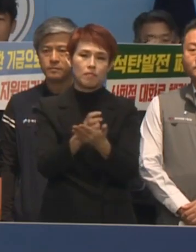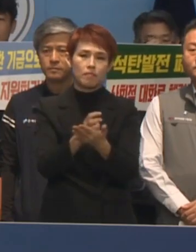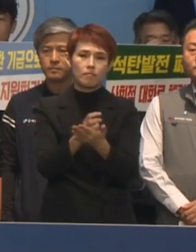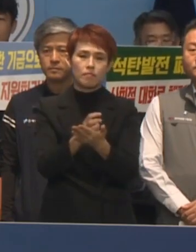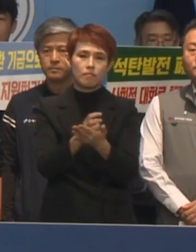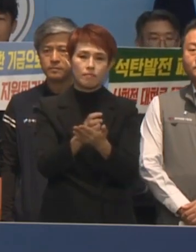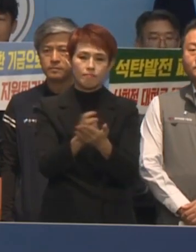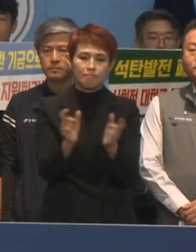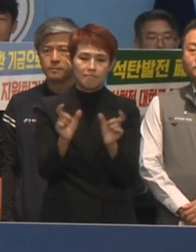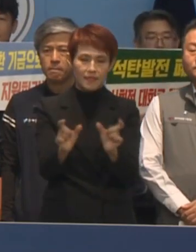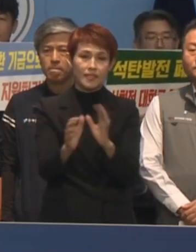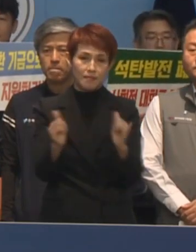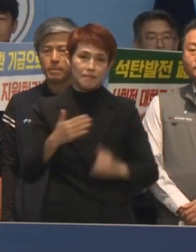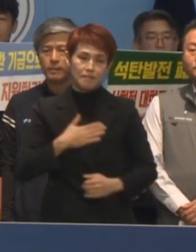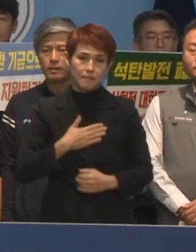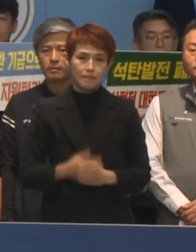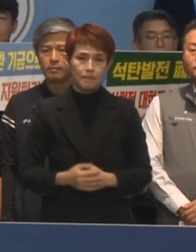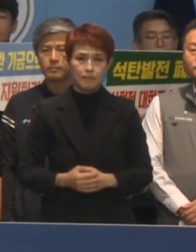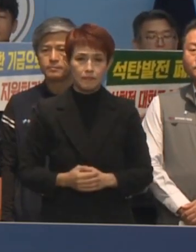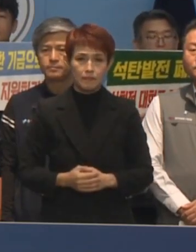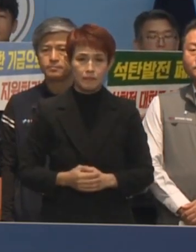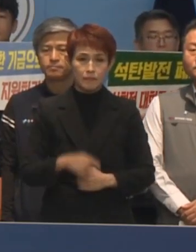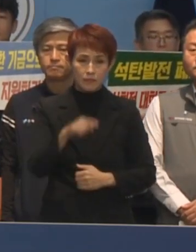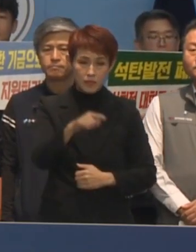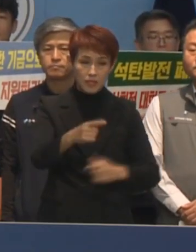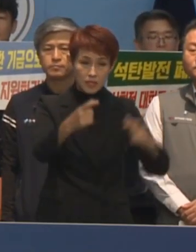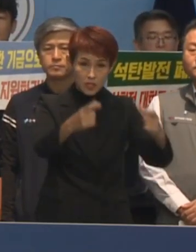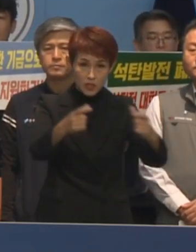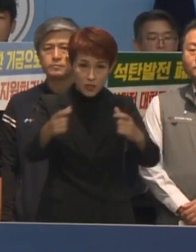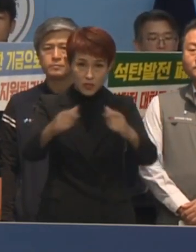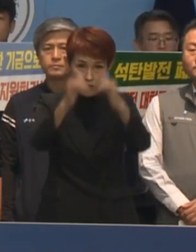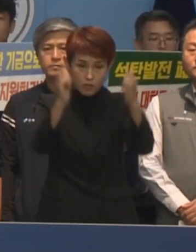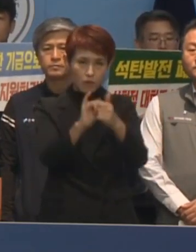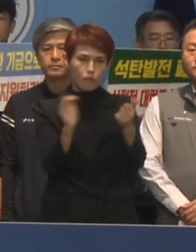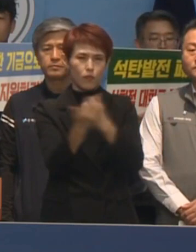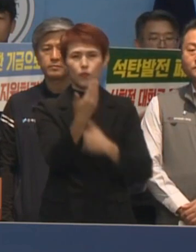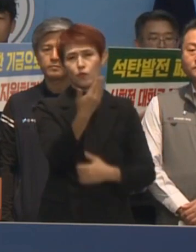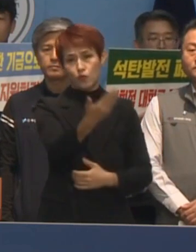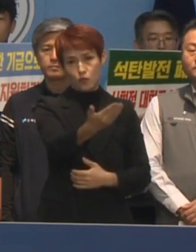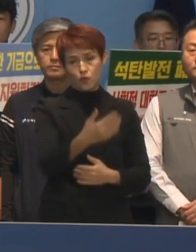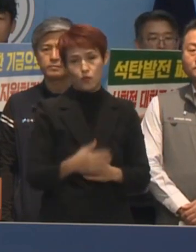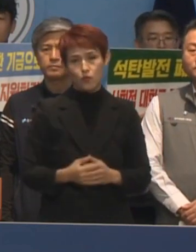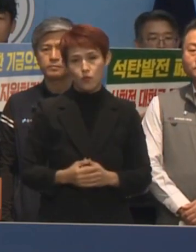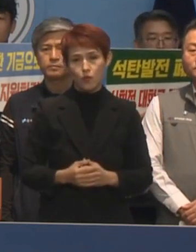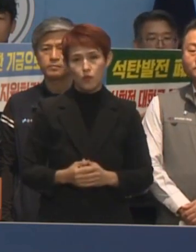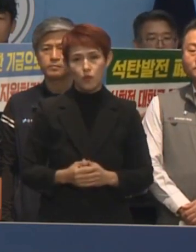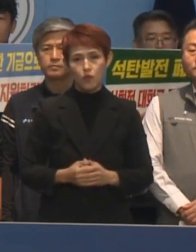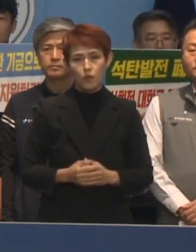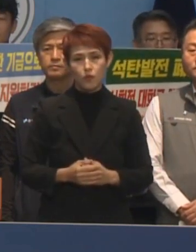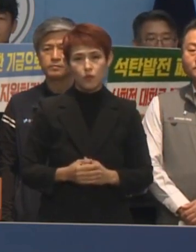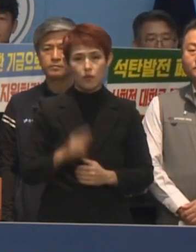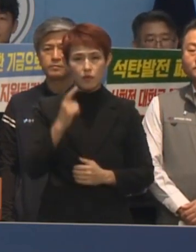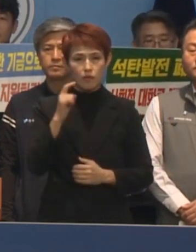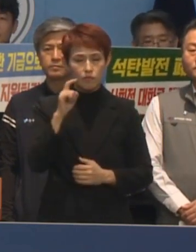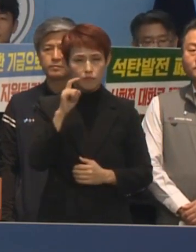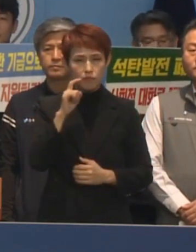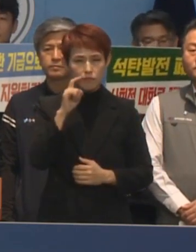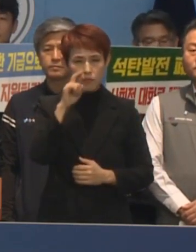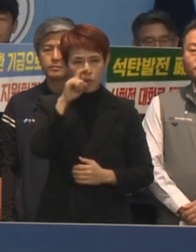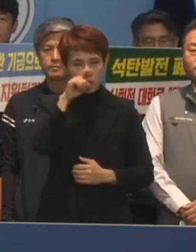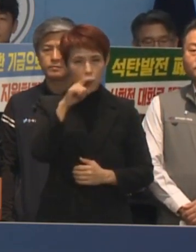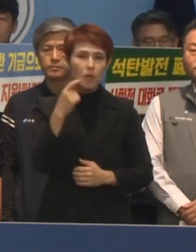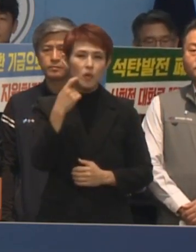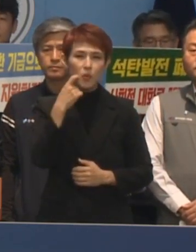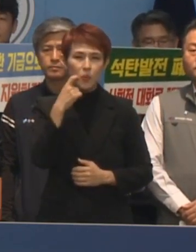법안이 석탄화력발전소 노동자와 지역사회를 보호하고 우리가 탄소 중립으로 나아가는데 필요한